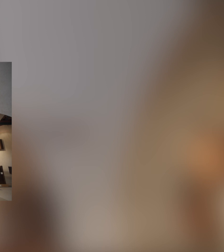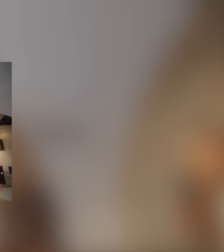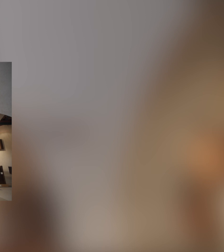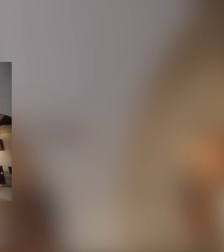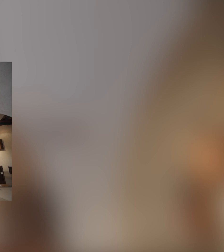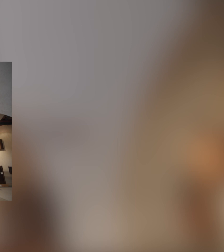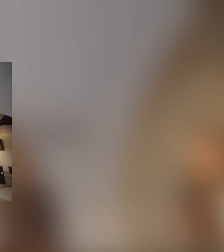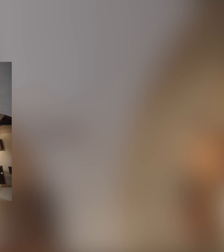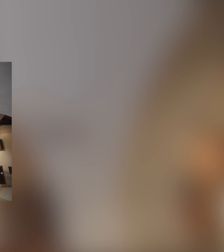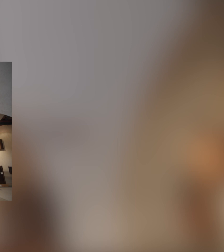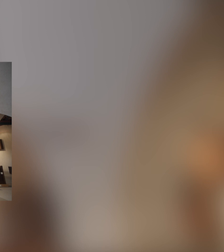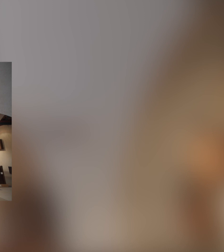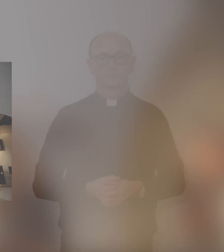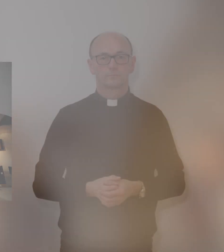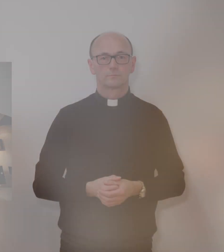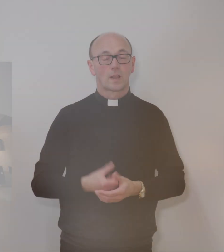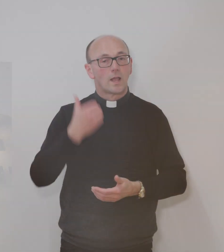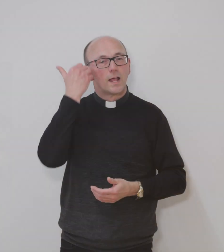uns durch dich